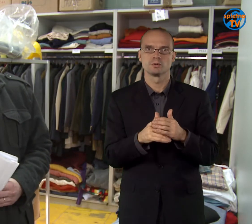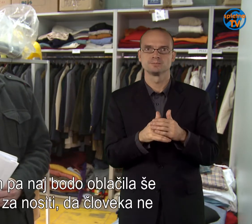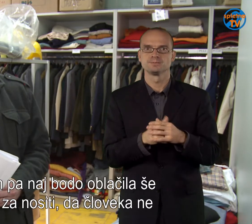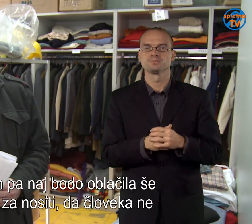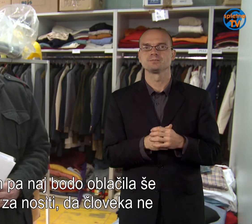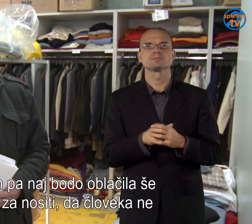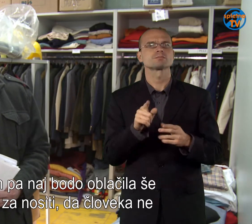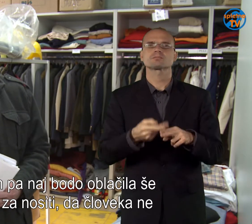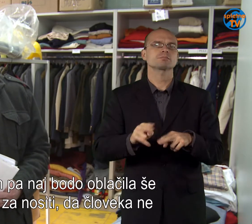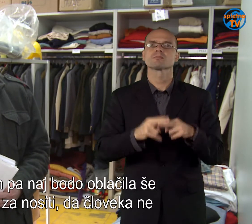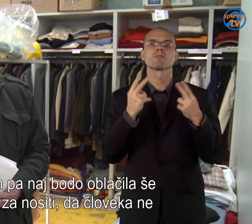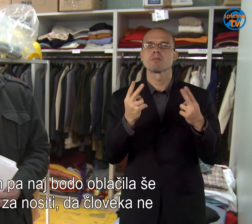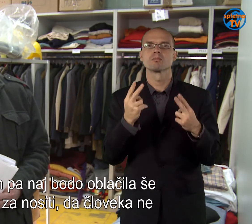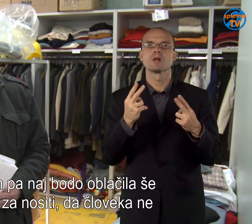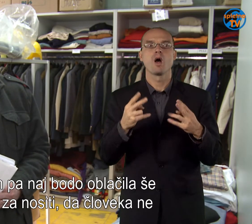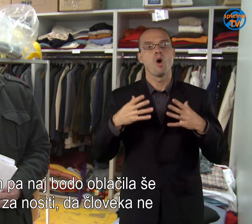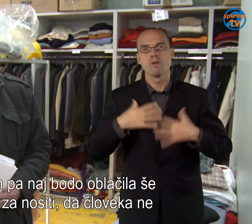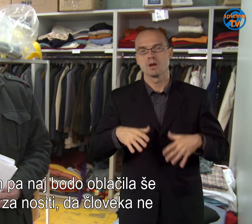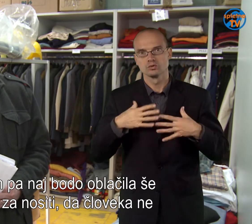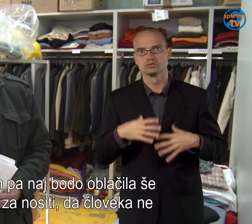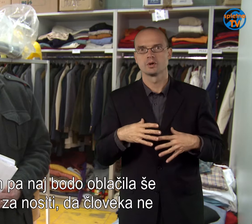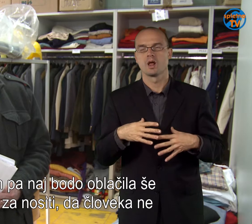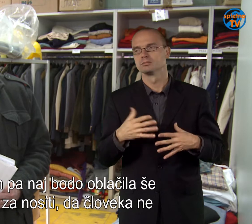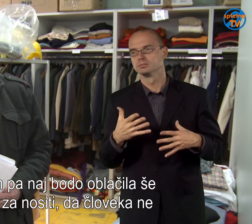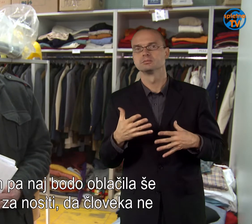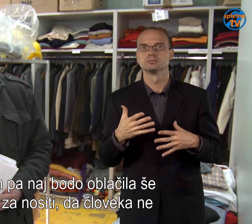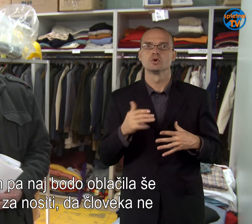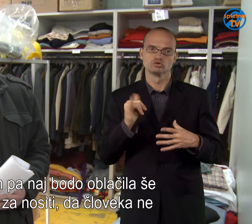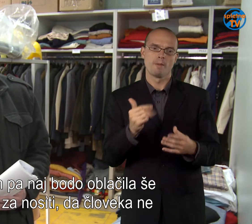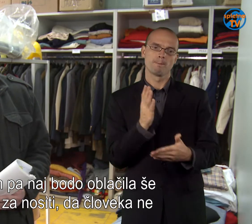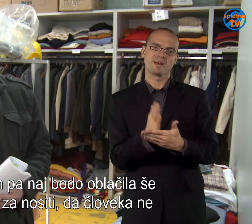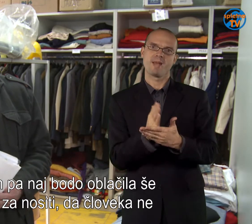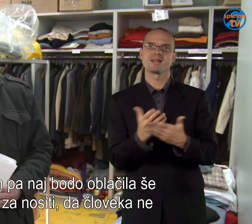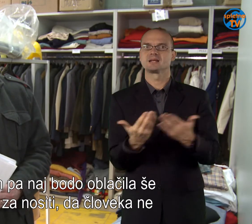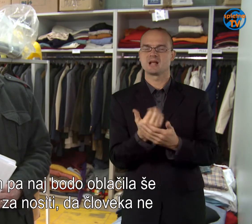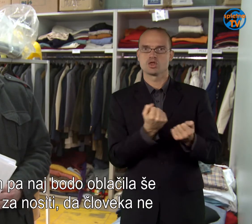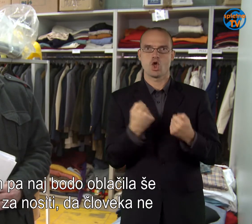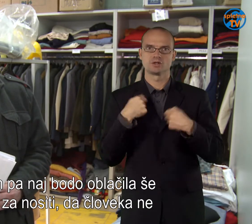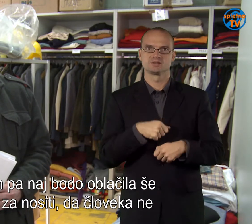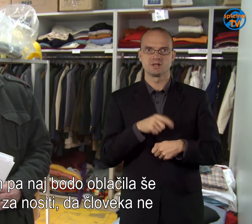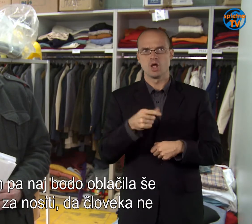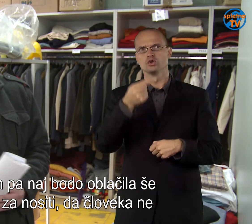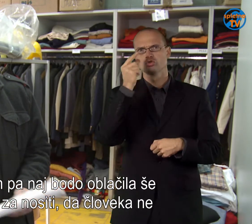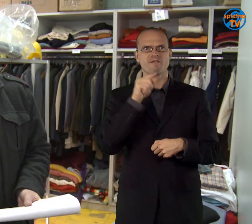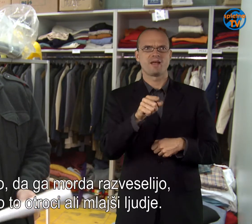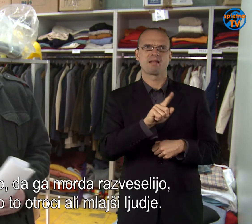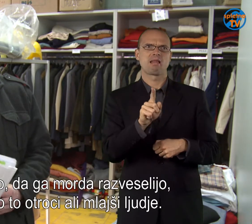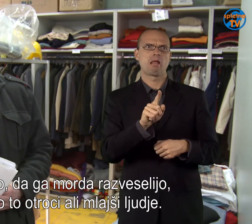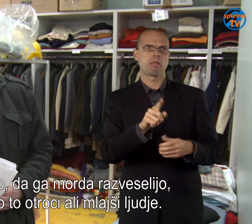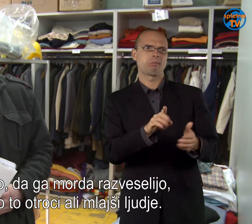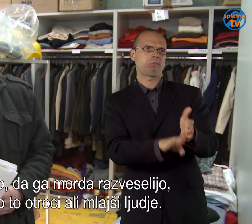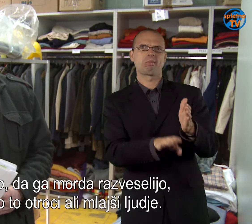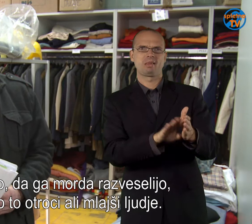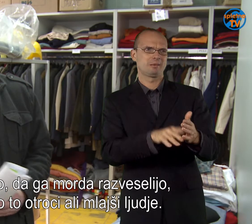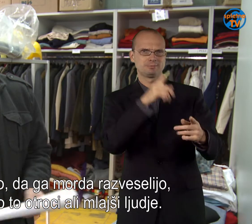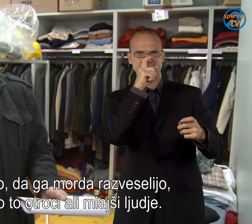Predvsem je pa tako pomembno, da so oblačila, da so še primerna za nositi, da nekako človeka ne